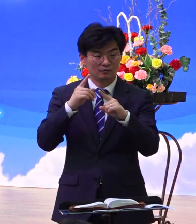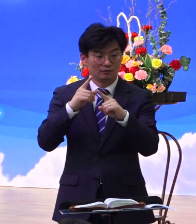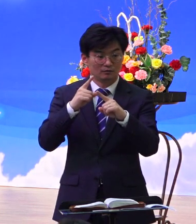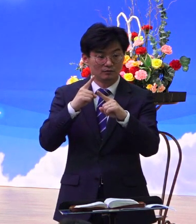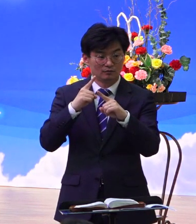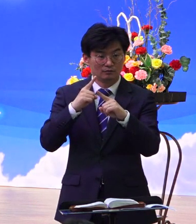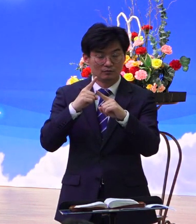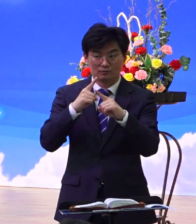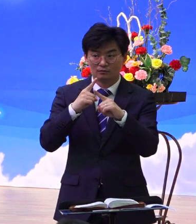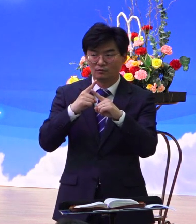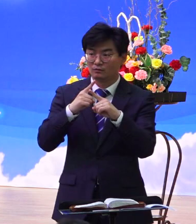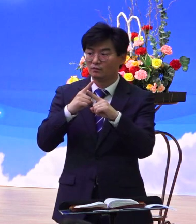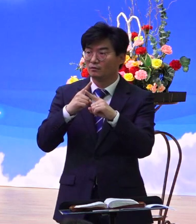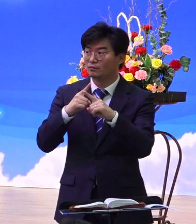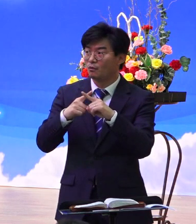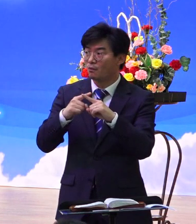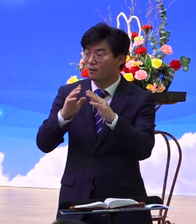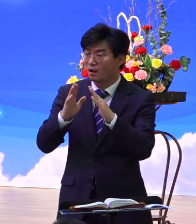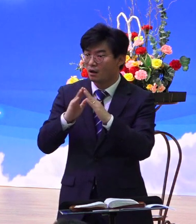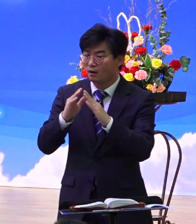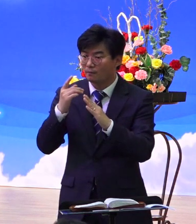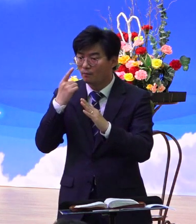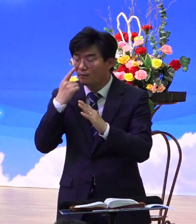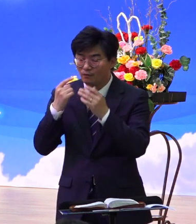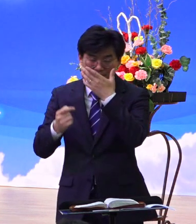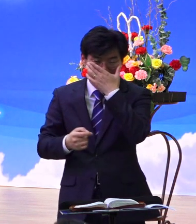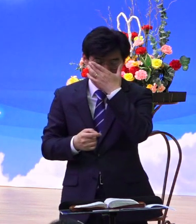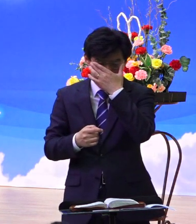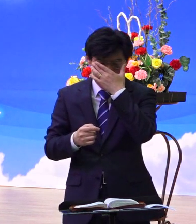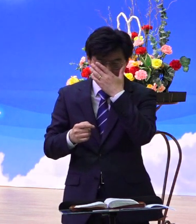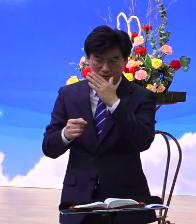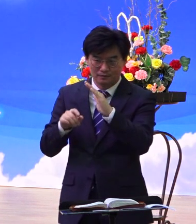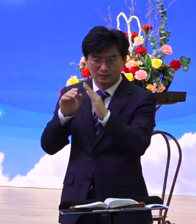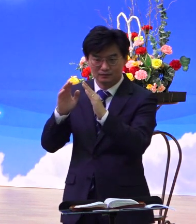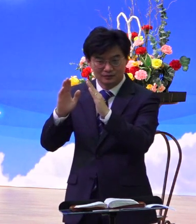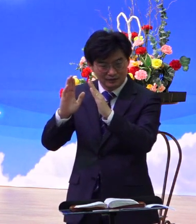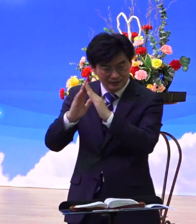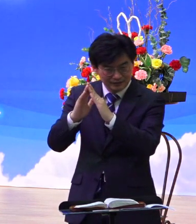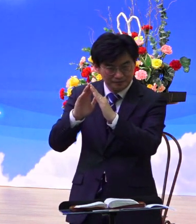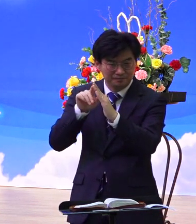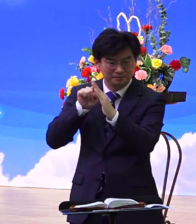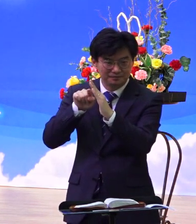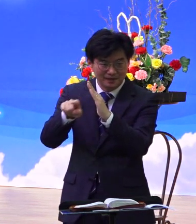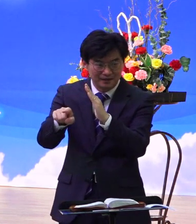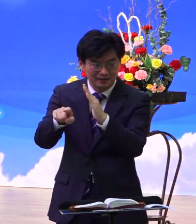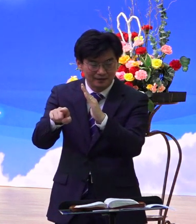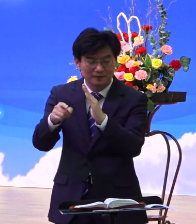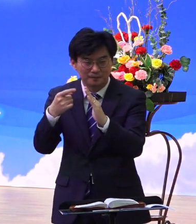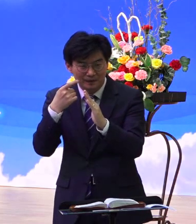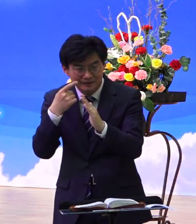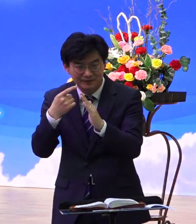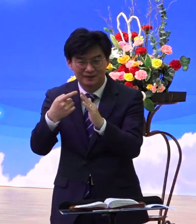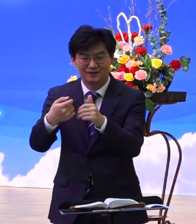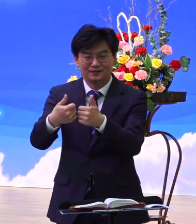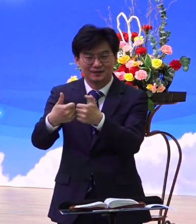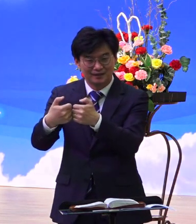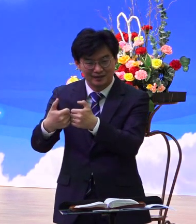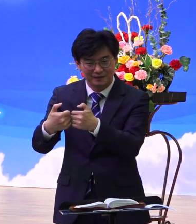권사님 교구를 담당하게 되어서 신방을 갔습니다. 신방 가서 이런저런 가정에 대한 이야기, 신앙에 대한 이야기를